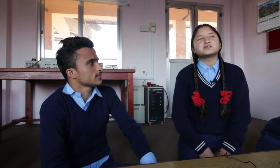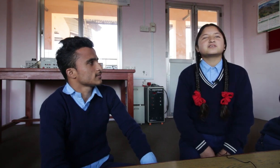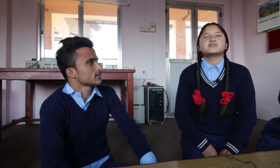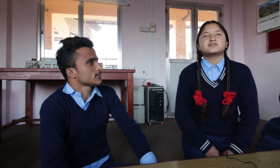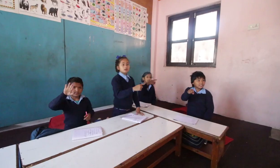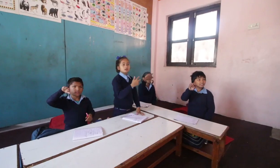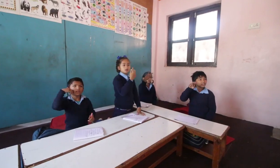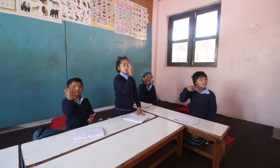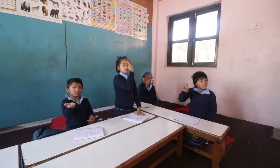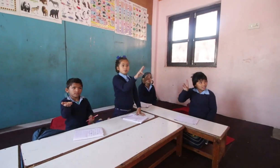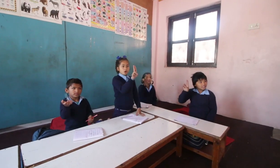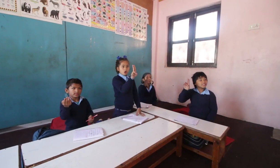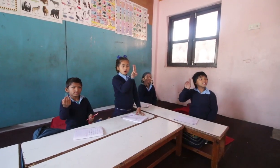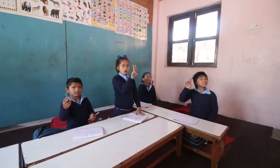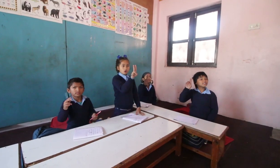चाहन्छु